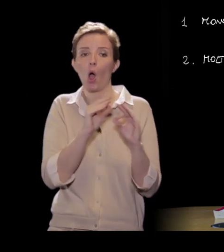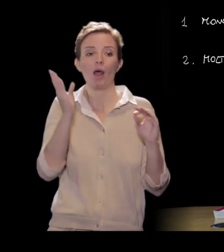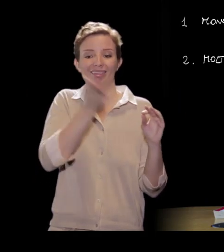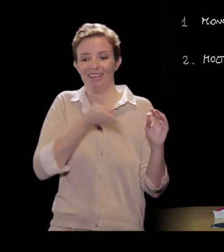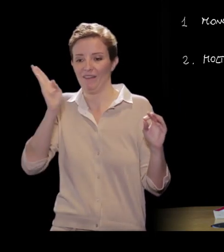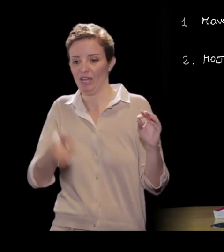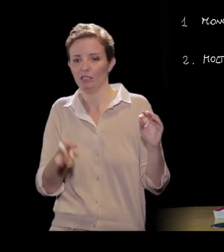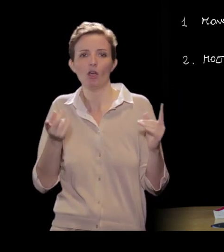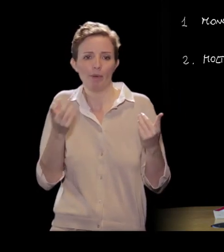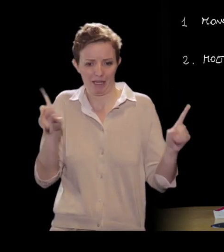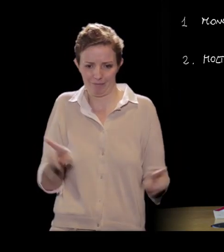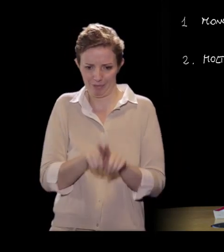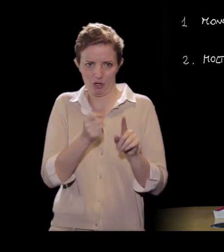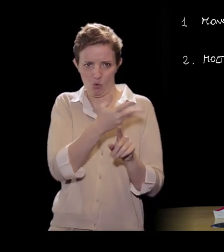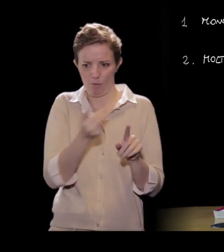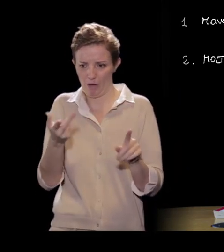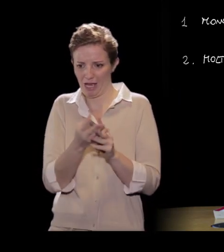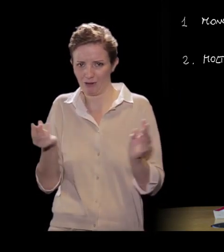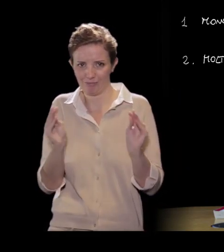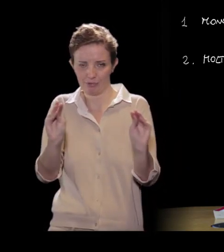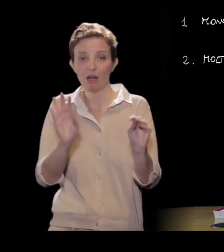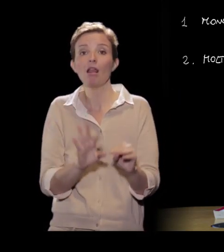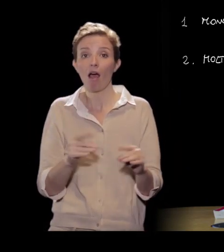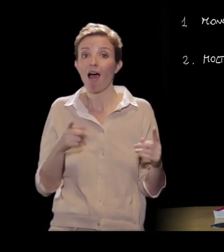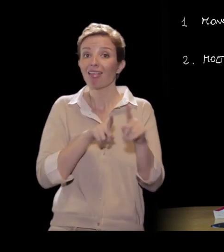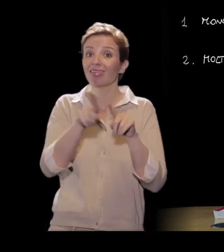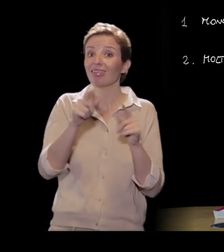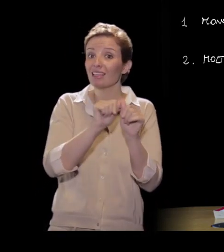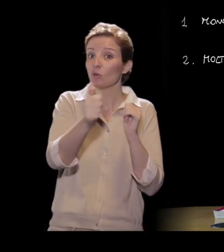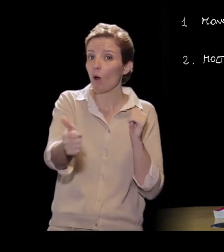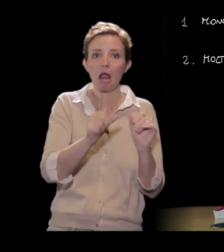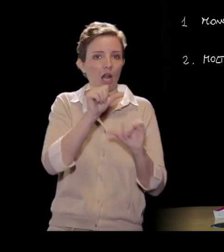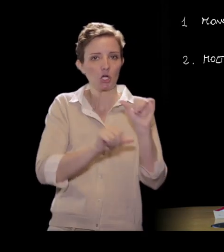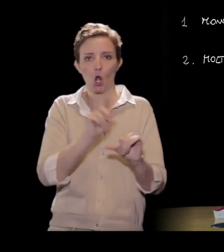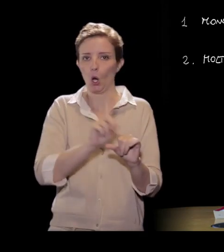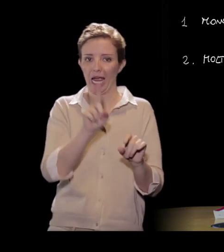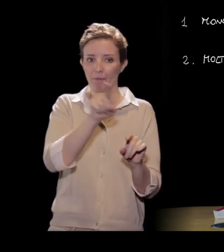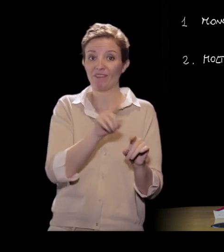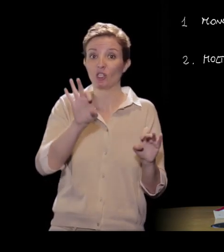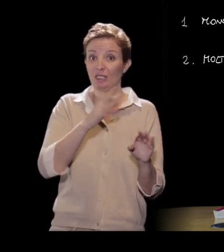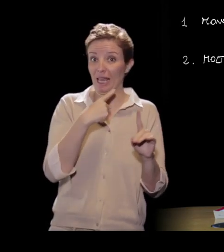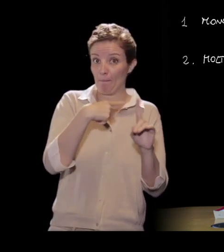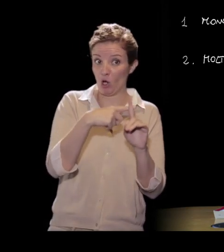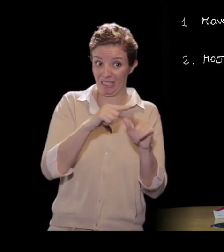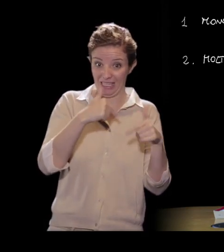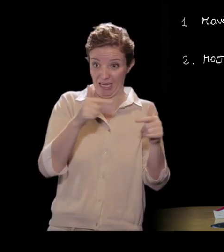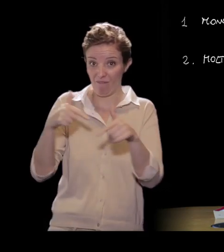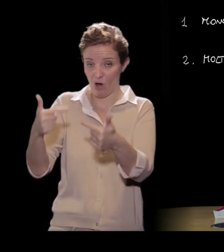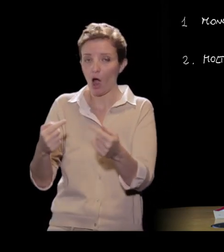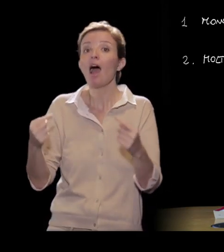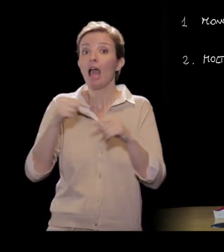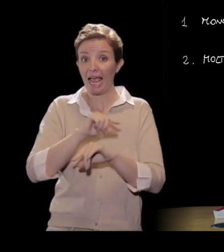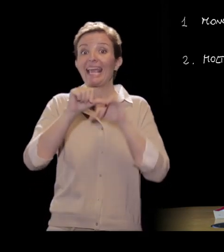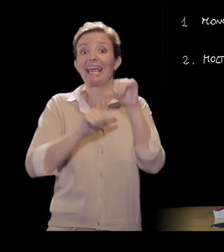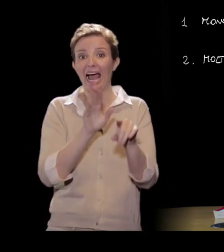numerica per uno stesso numero la disuguaglianza non cambia il suo verso se il numero è positivo cambia invece il suo verso qualora il numero fosse